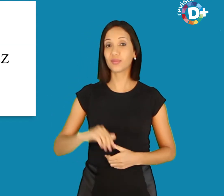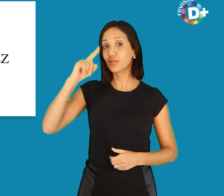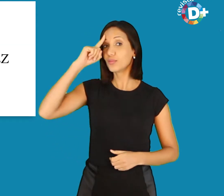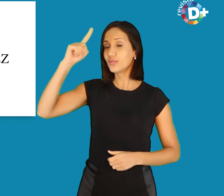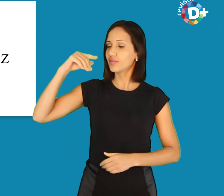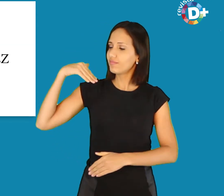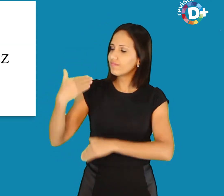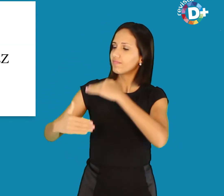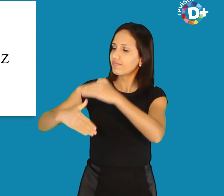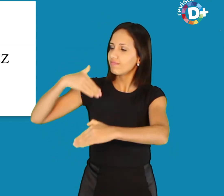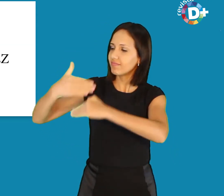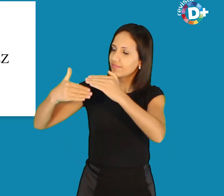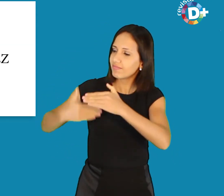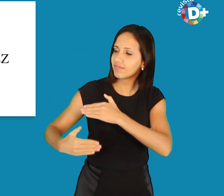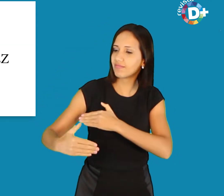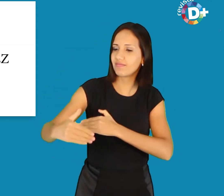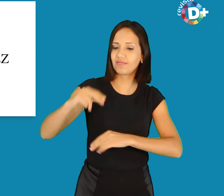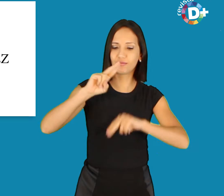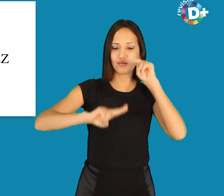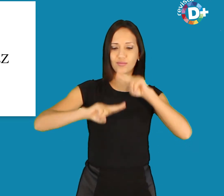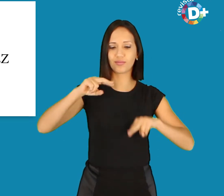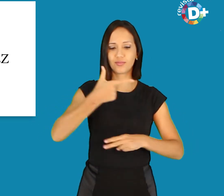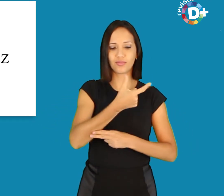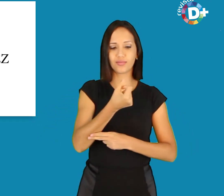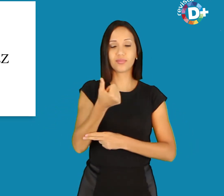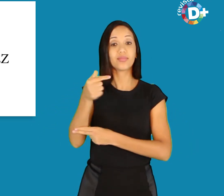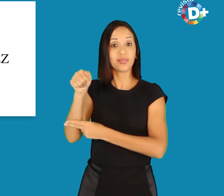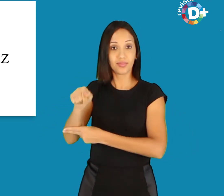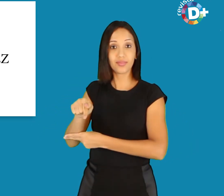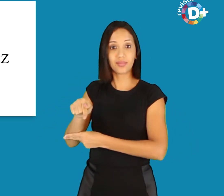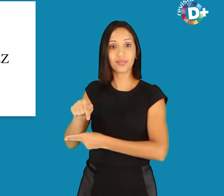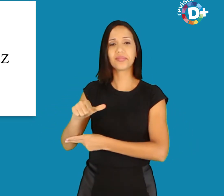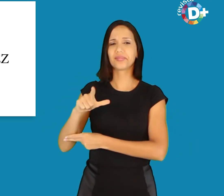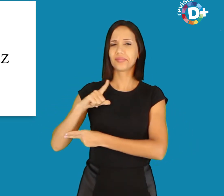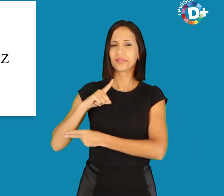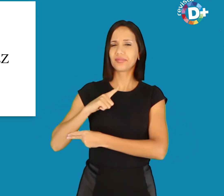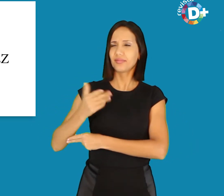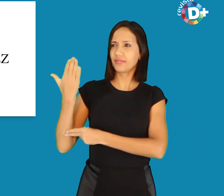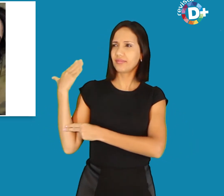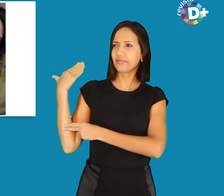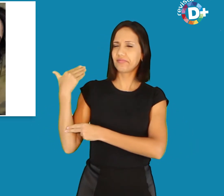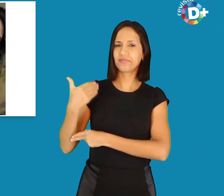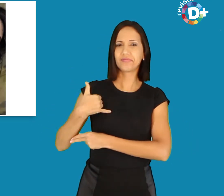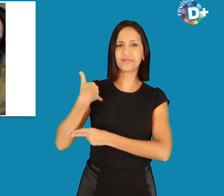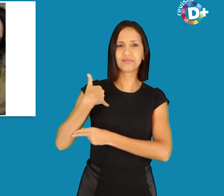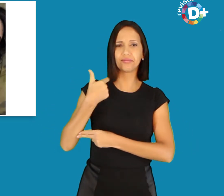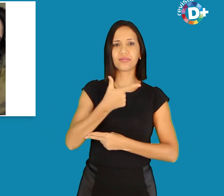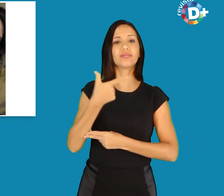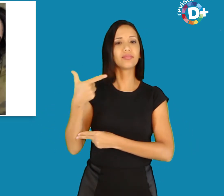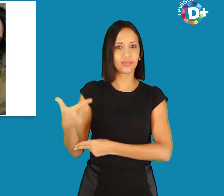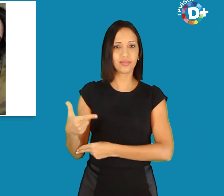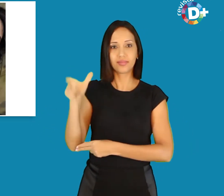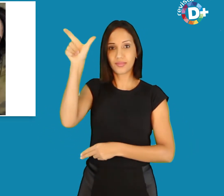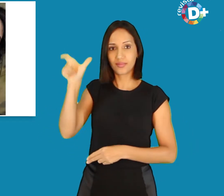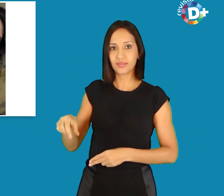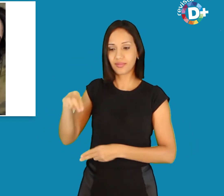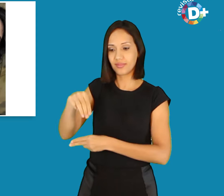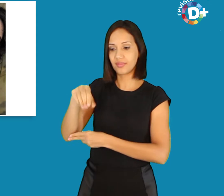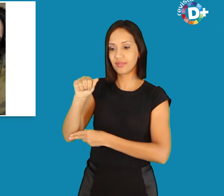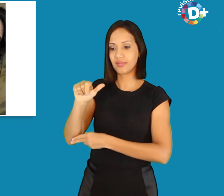um dia de cada vez em junho de 2017 quando tinha 22 anos uma luz de araújo ribeiro